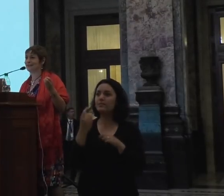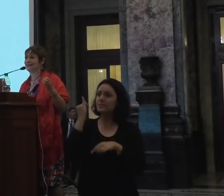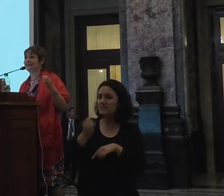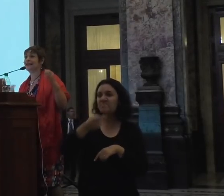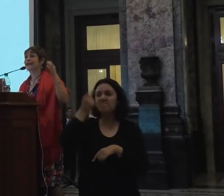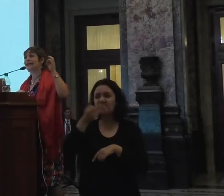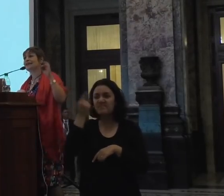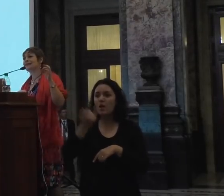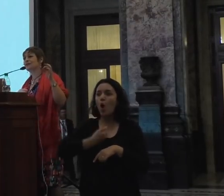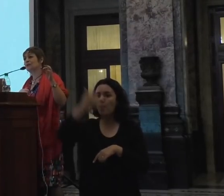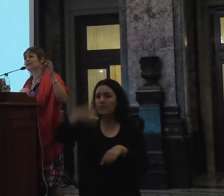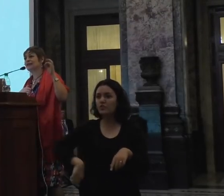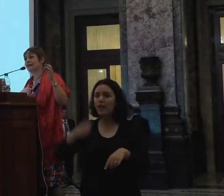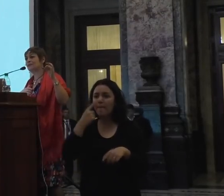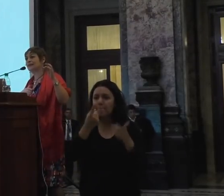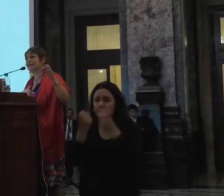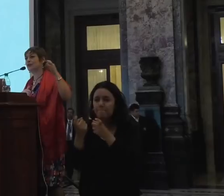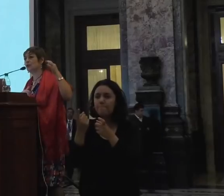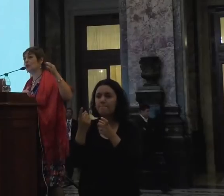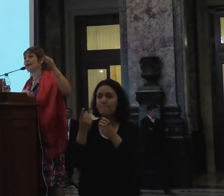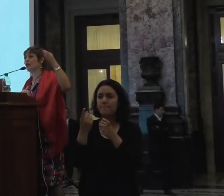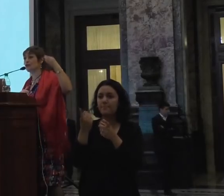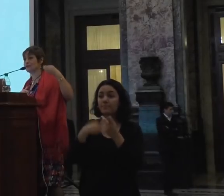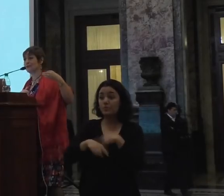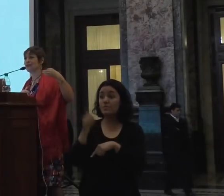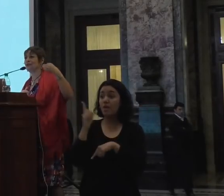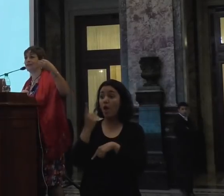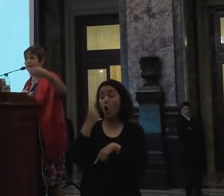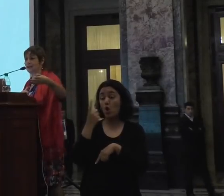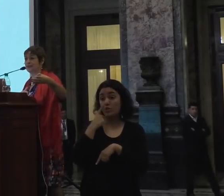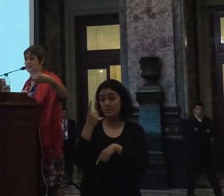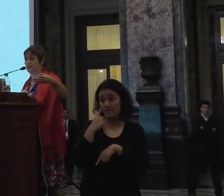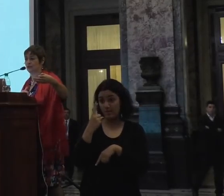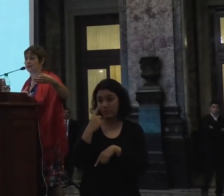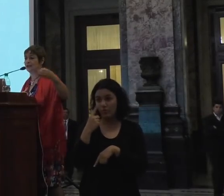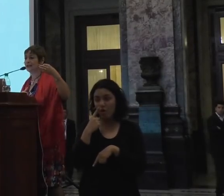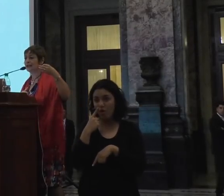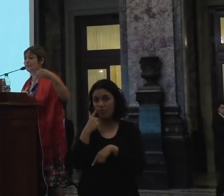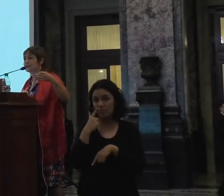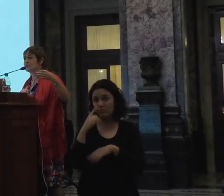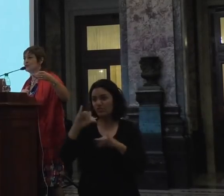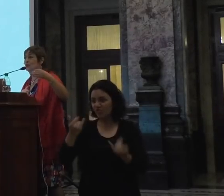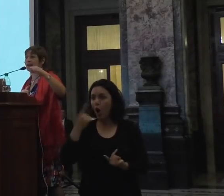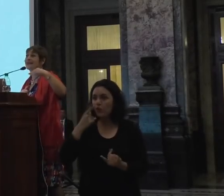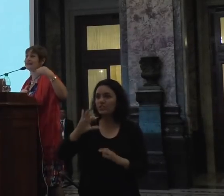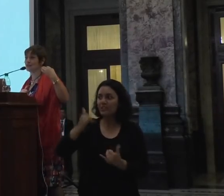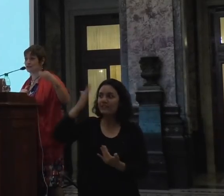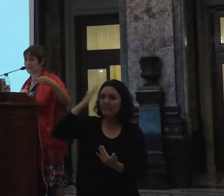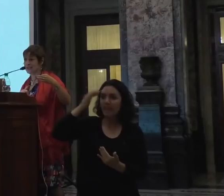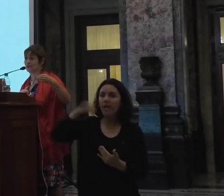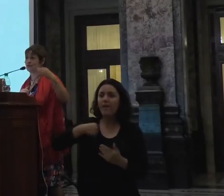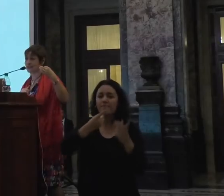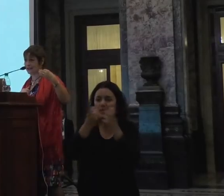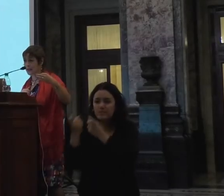muy interesantes, es que esto demuestra claramente cómo el conocimiento afecta a la percepción. La percepción, desde